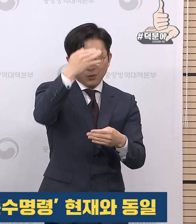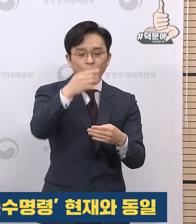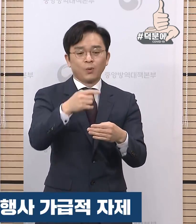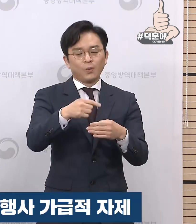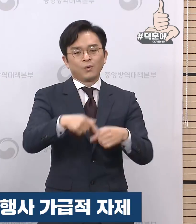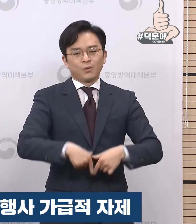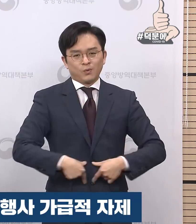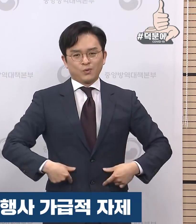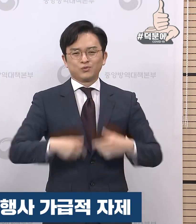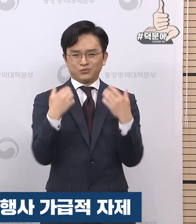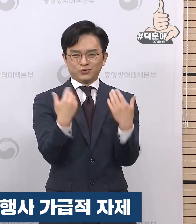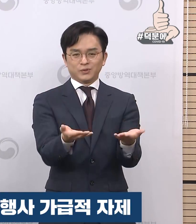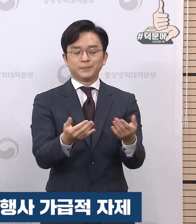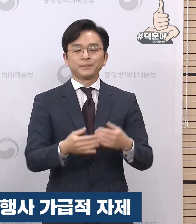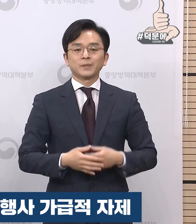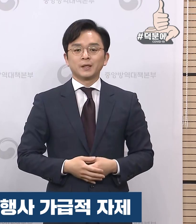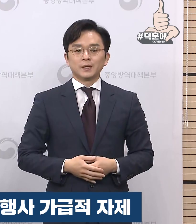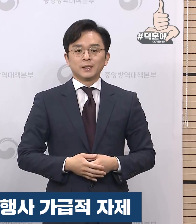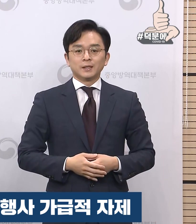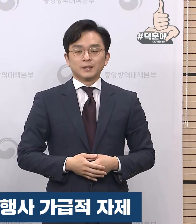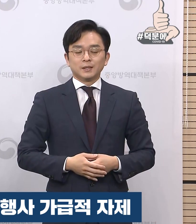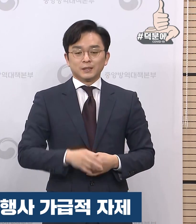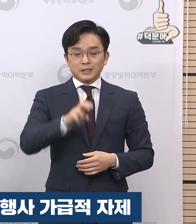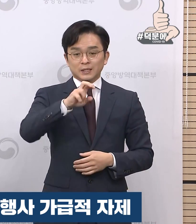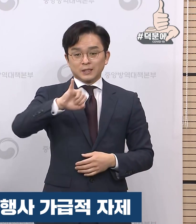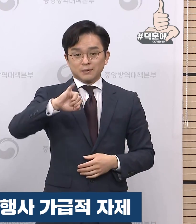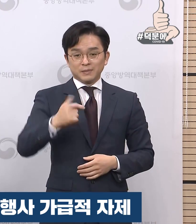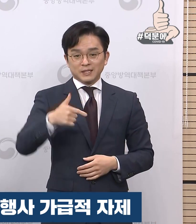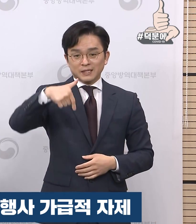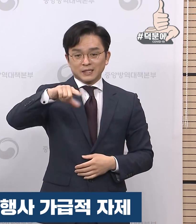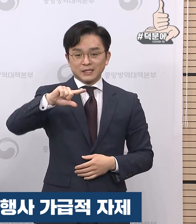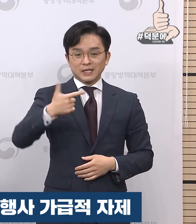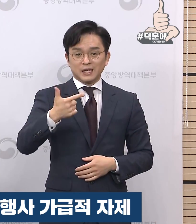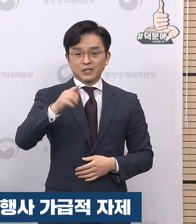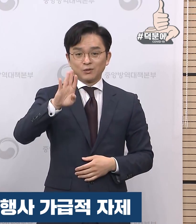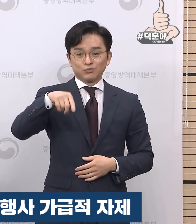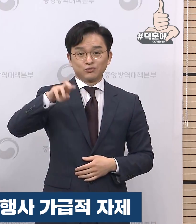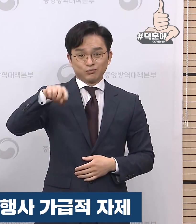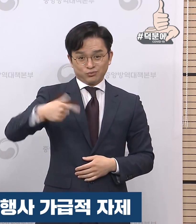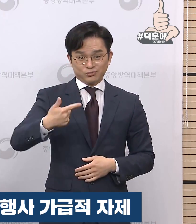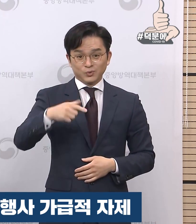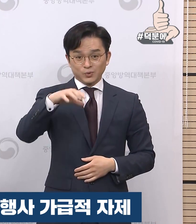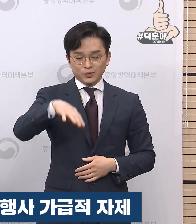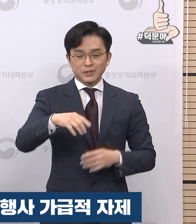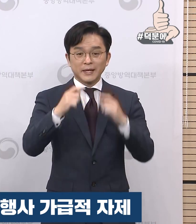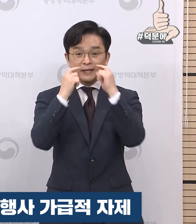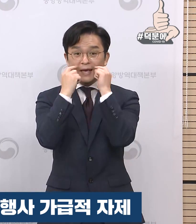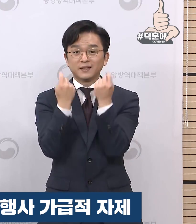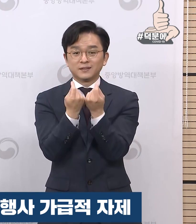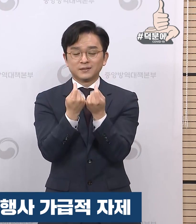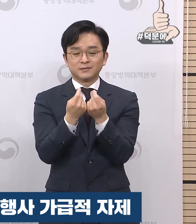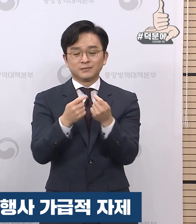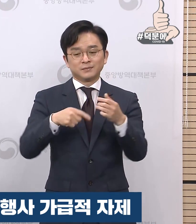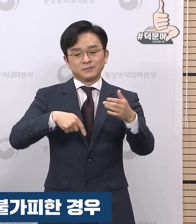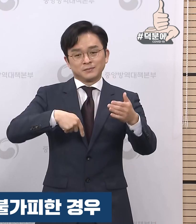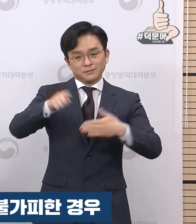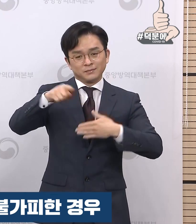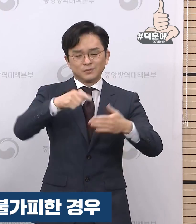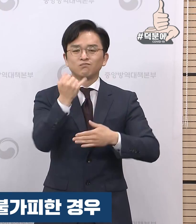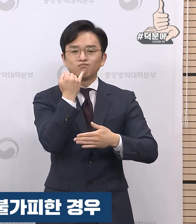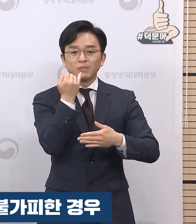유지합니다. 민간 부분의 경우는 불효불급한 외출, 모임, 행사는 가급적 자제를